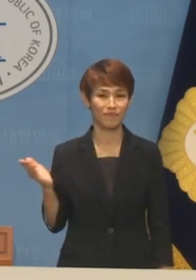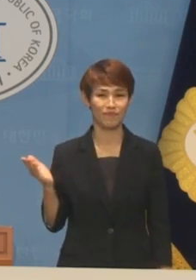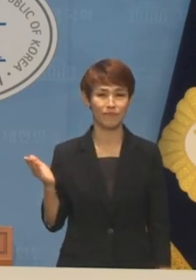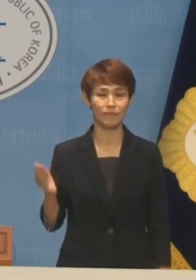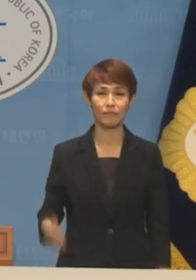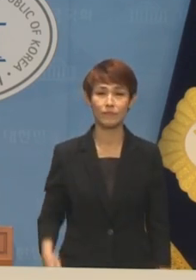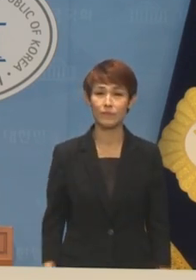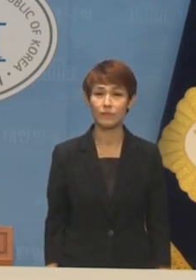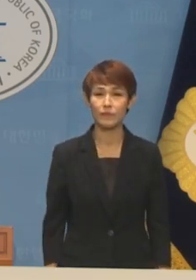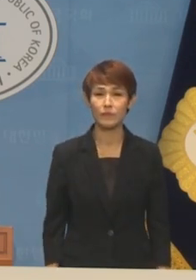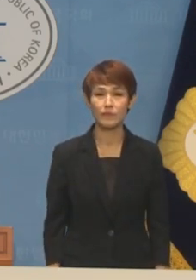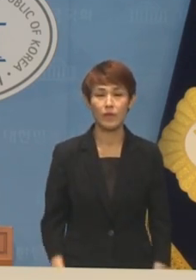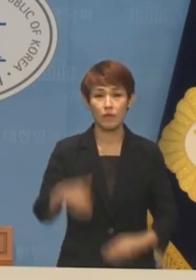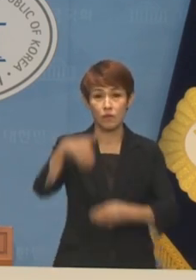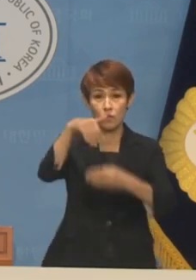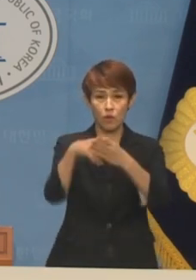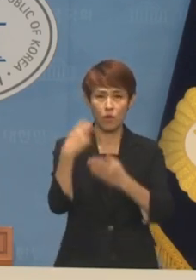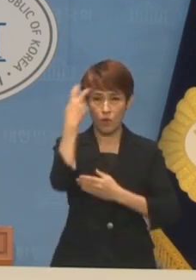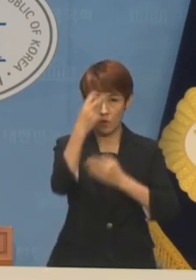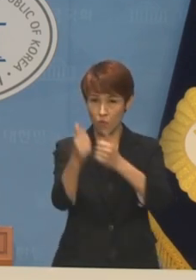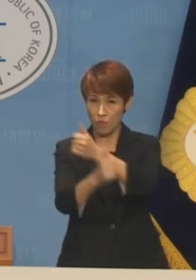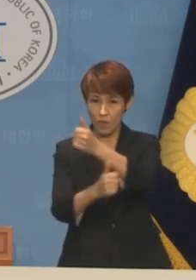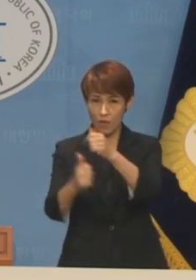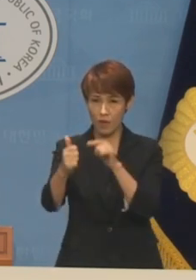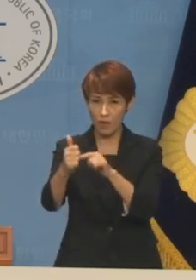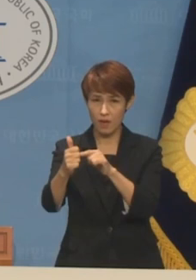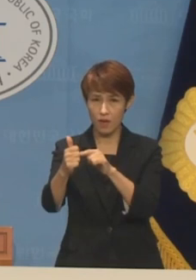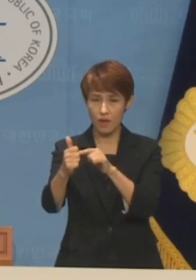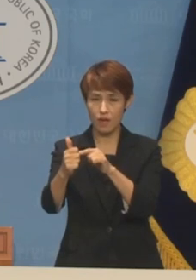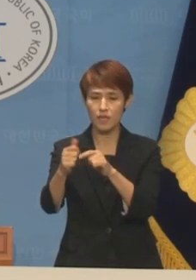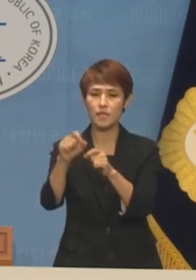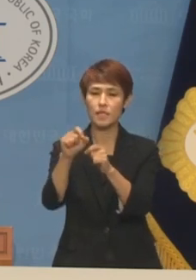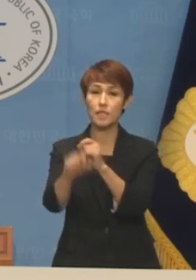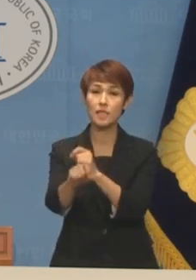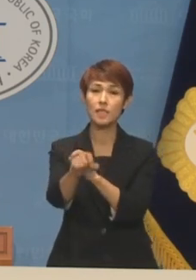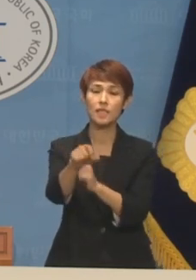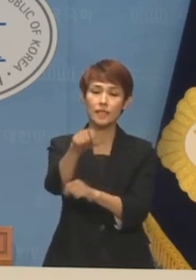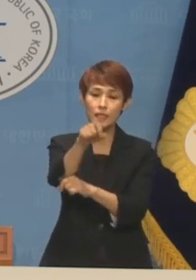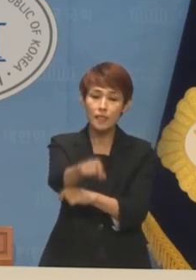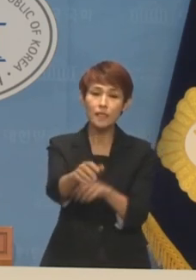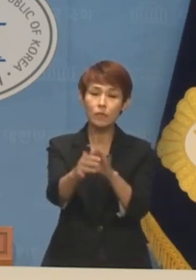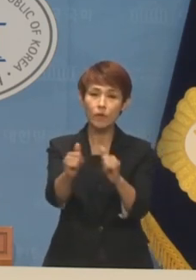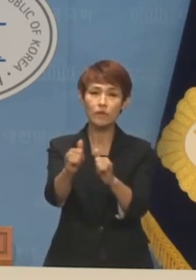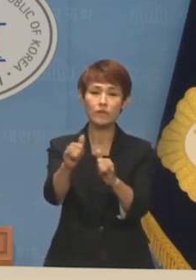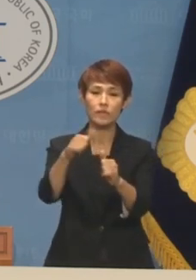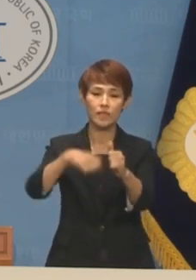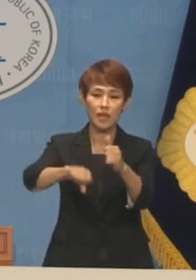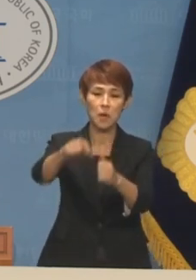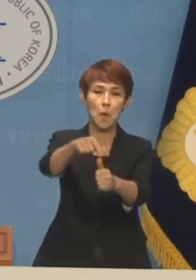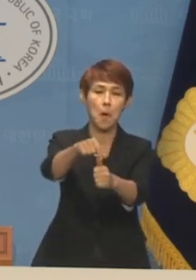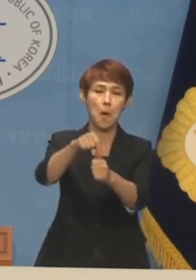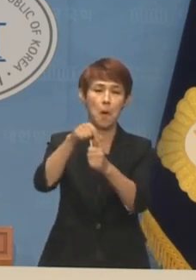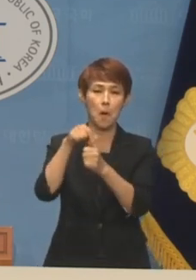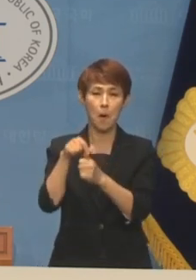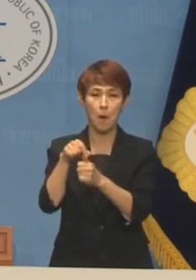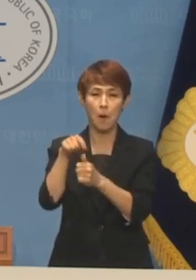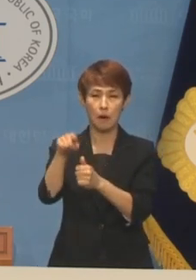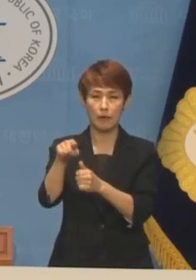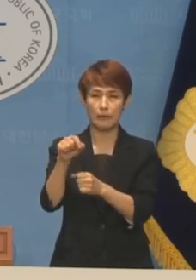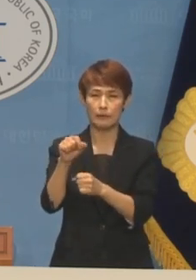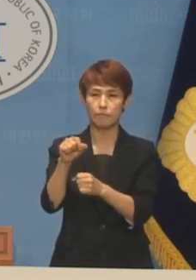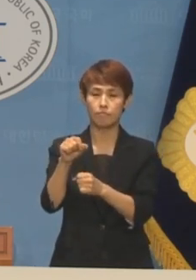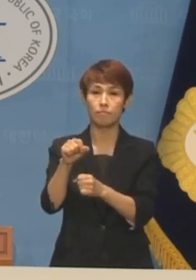최근 선거관리위원회의 고위 직원 자녀 특혜 채용이 온